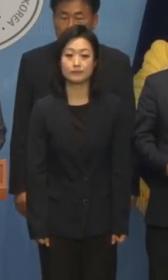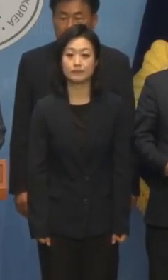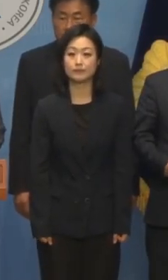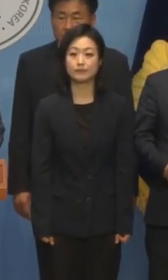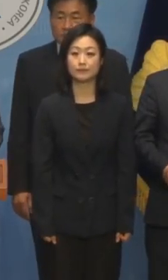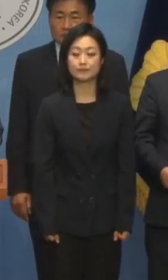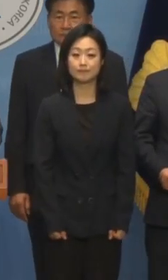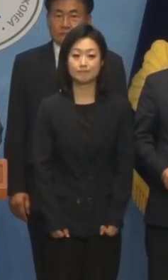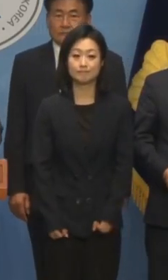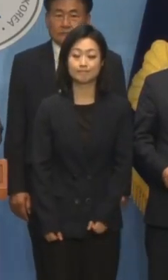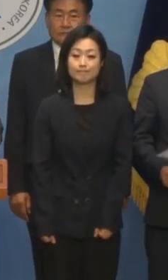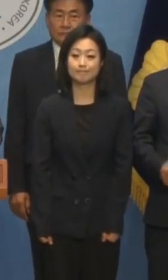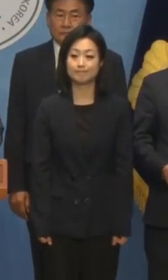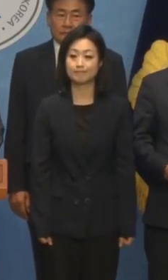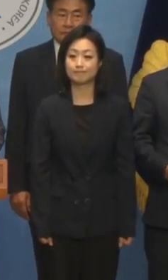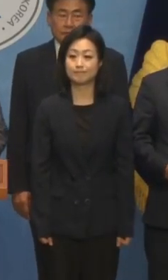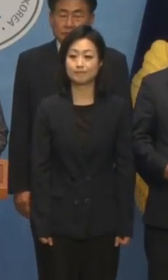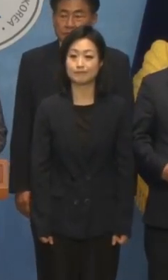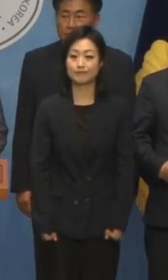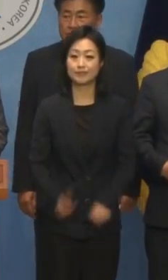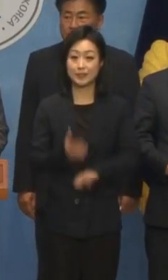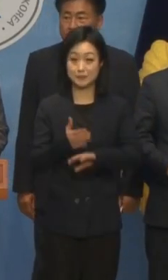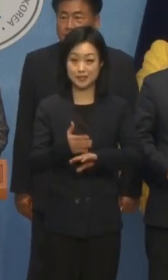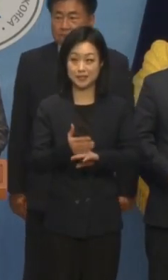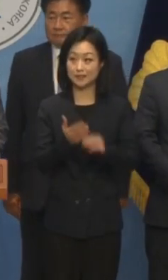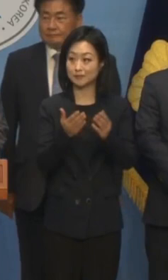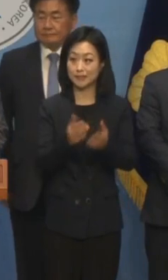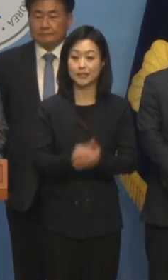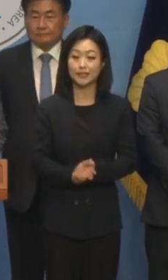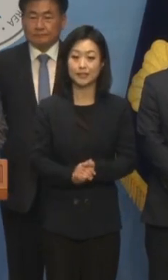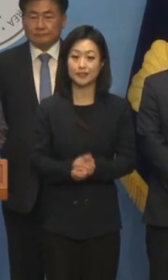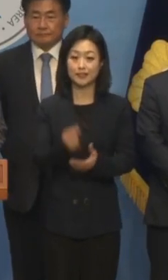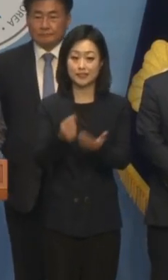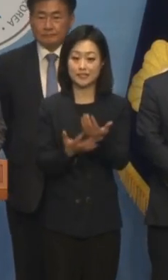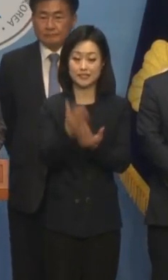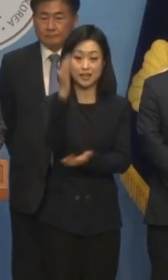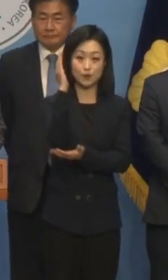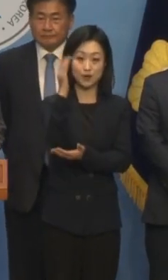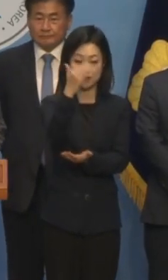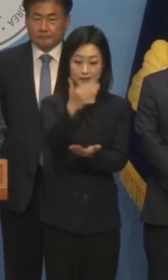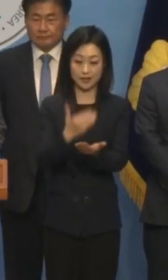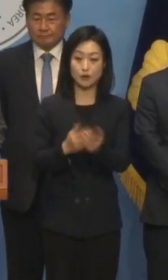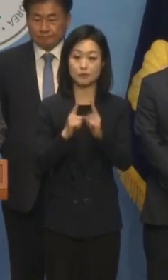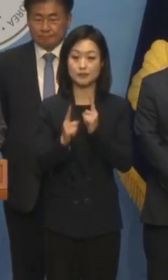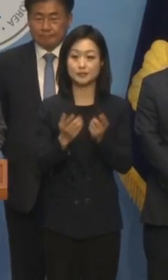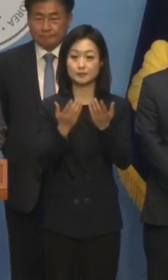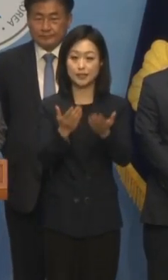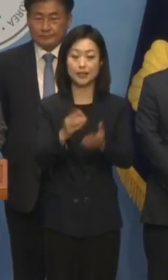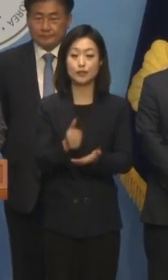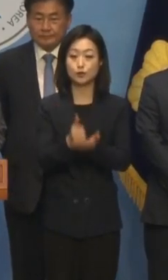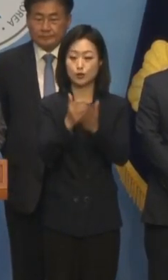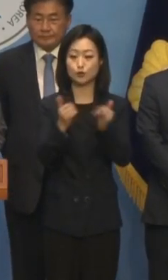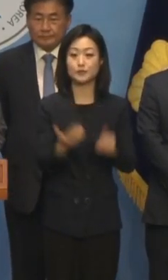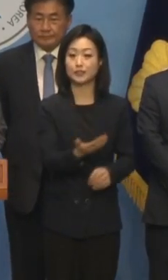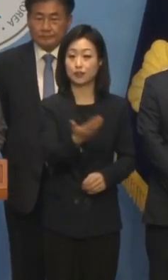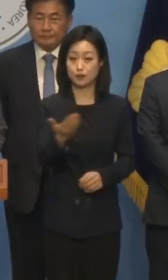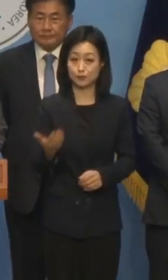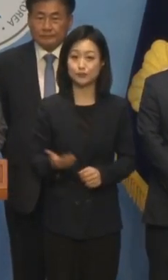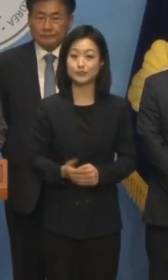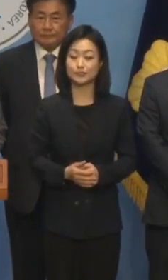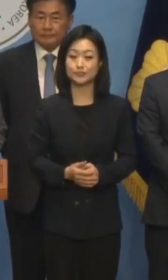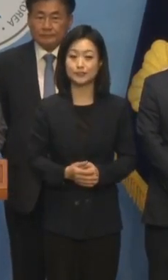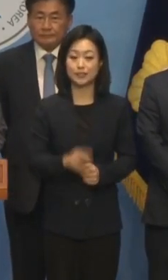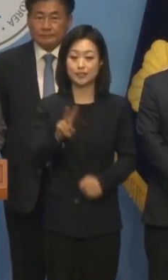네, 감사합니다. 저희들이 준비한 기자회견문을 낭독하도록 하겠습니다. 존경하는 국민 여러분,